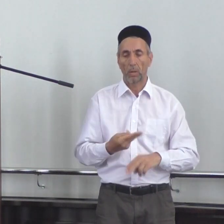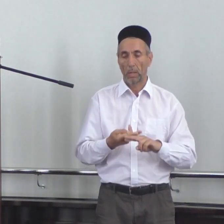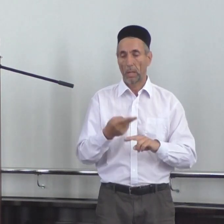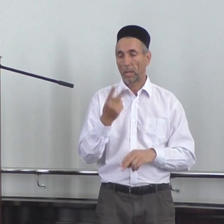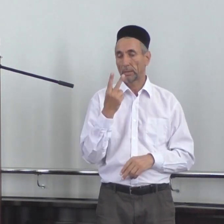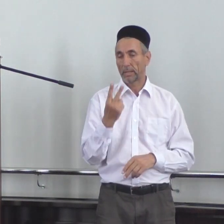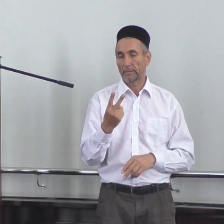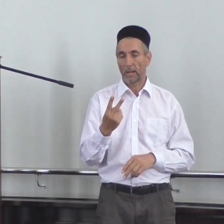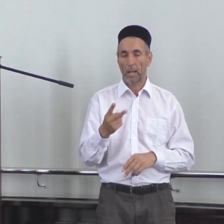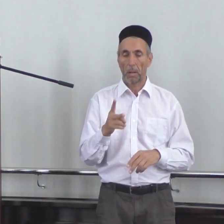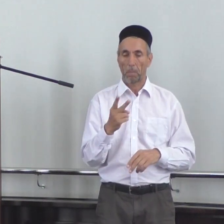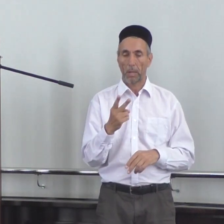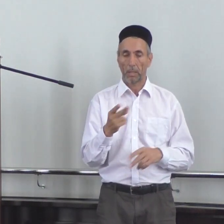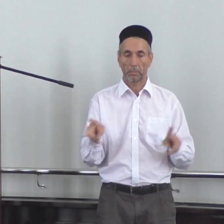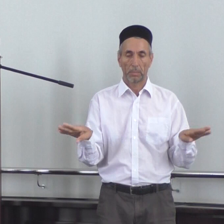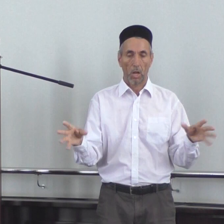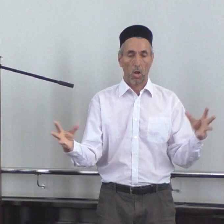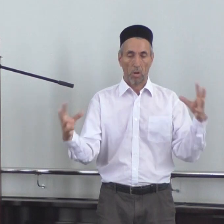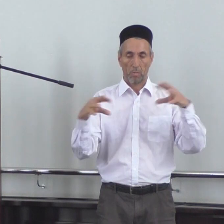Ике тауны берләштерәбез дә бетте.